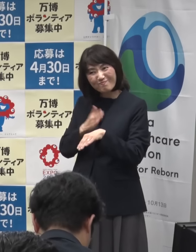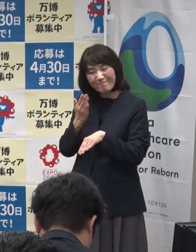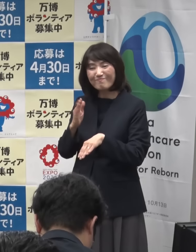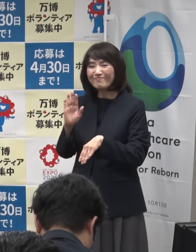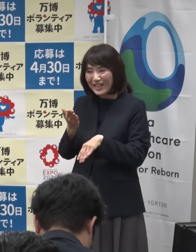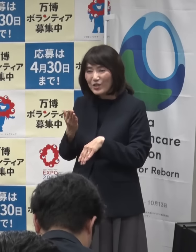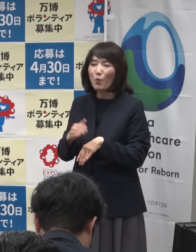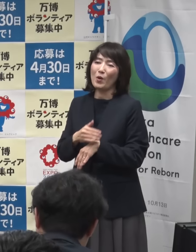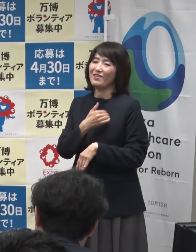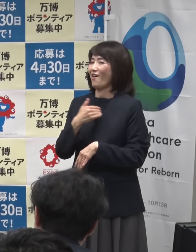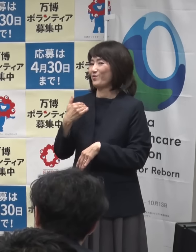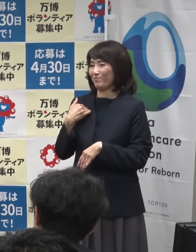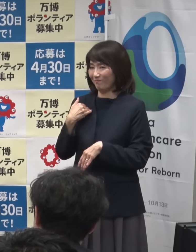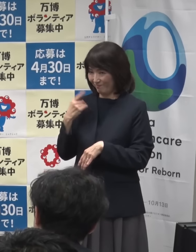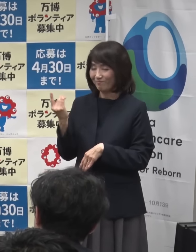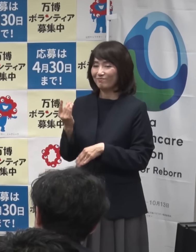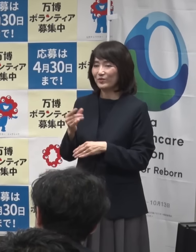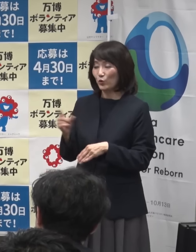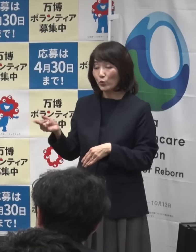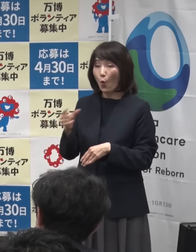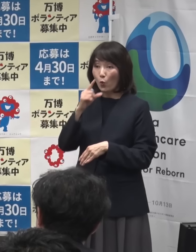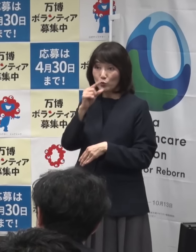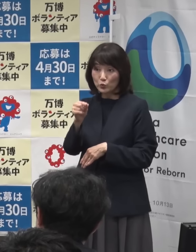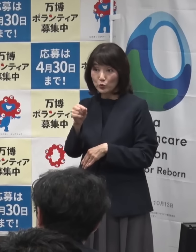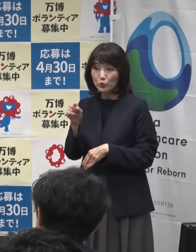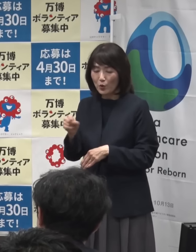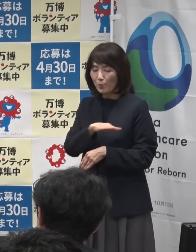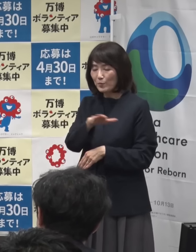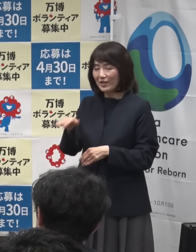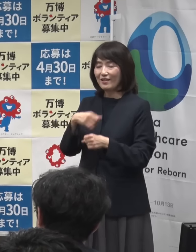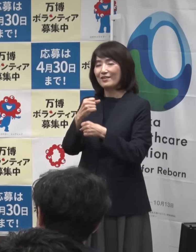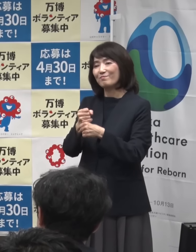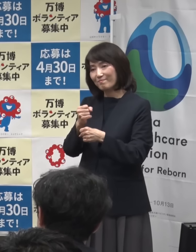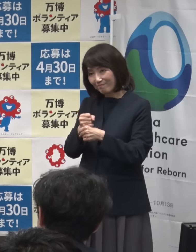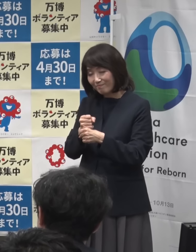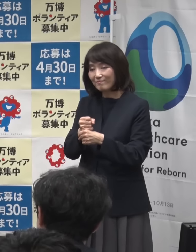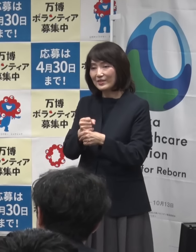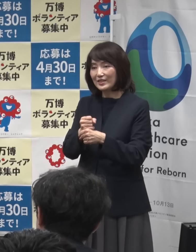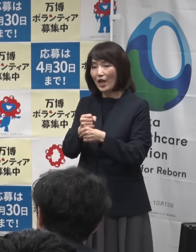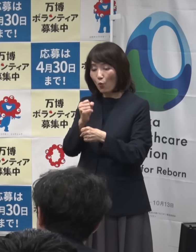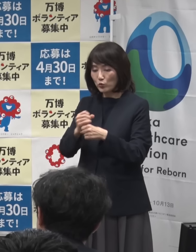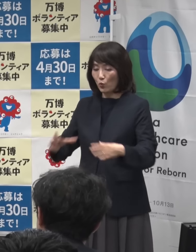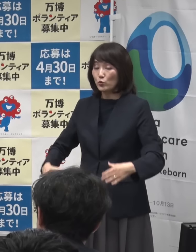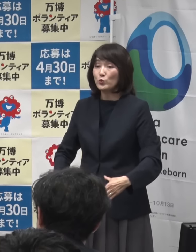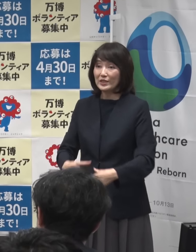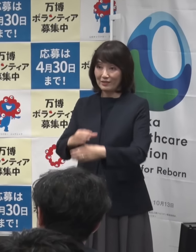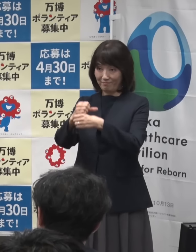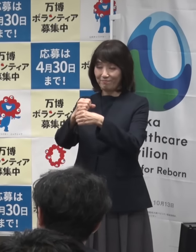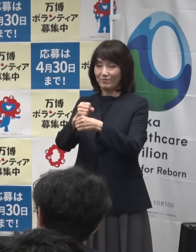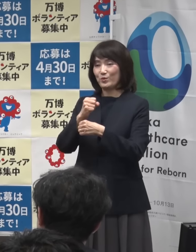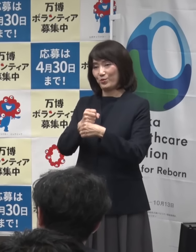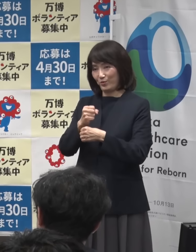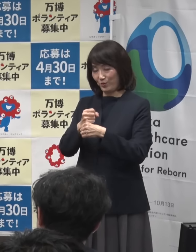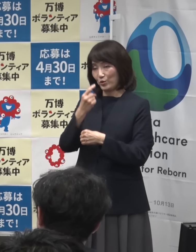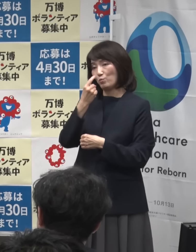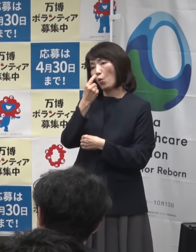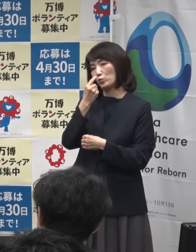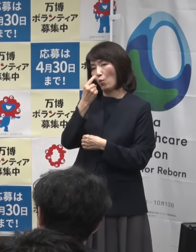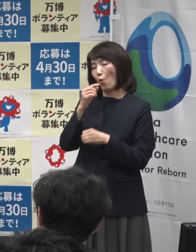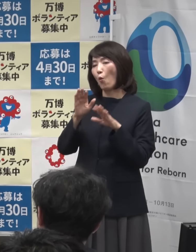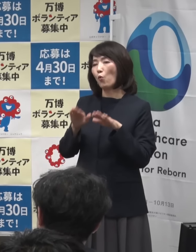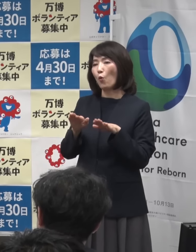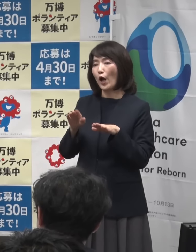まあ下手くそでも全然大丈夫です。折り鶴をみんなで作って、そして折り鶴釣りを作っていこうということで、僕も